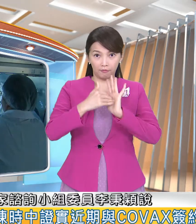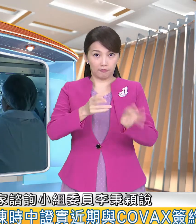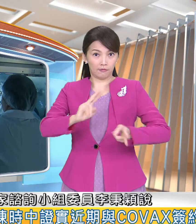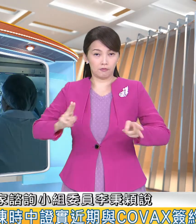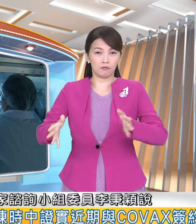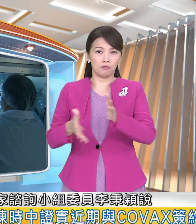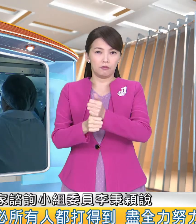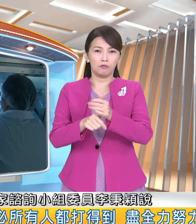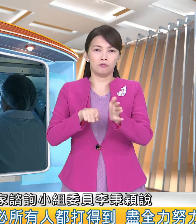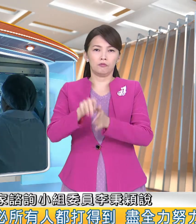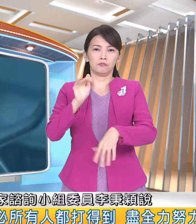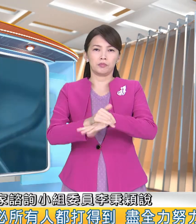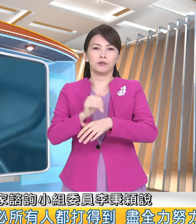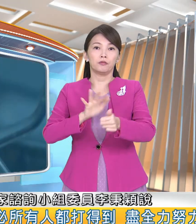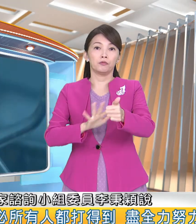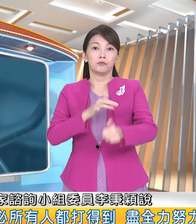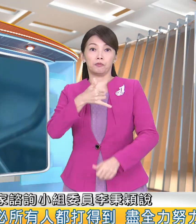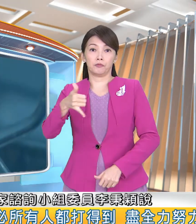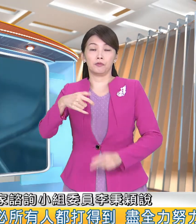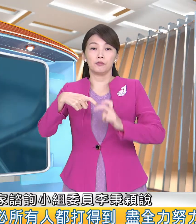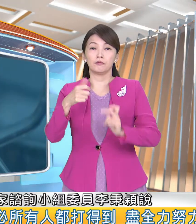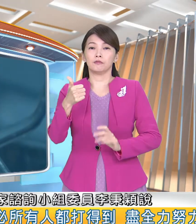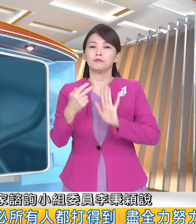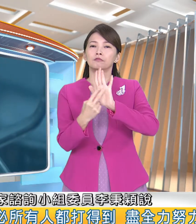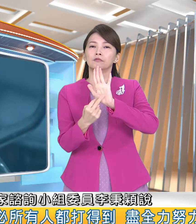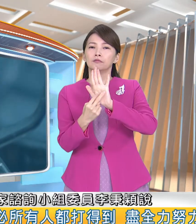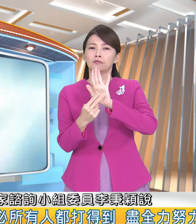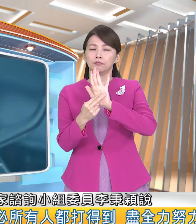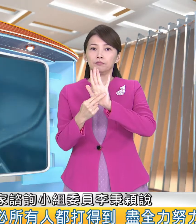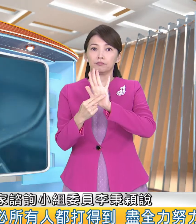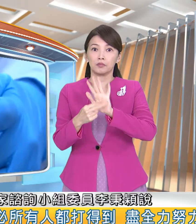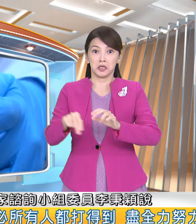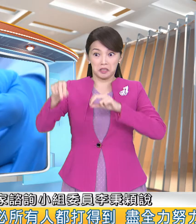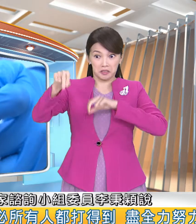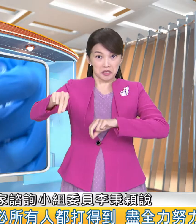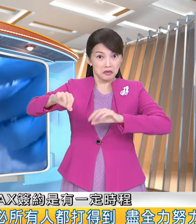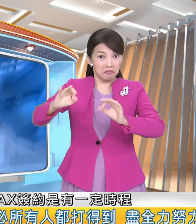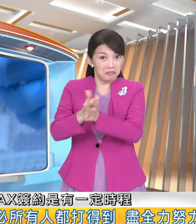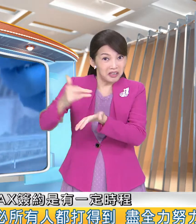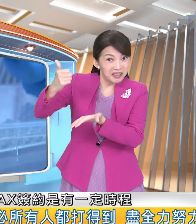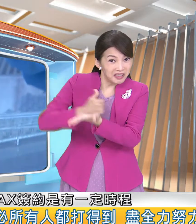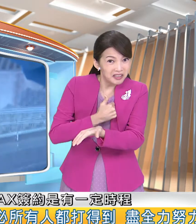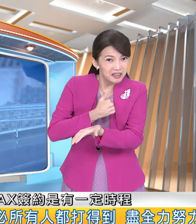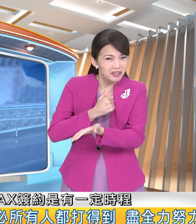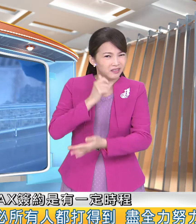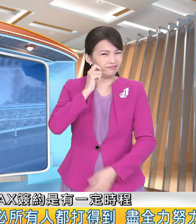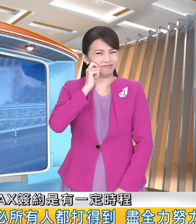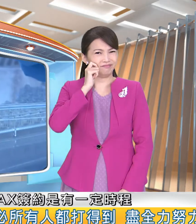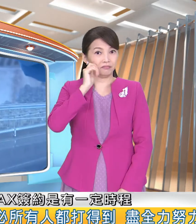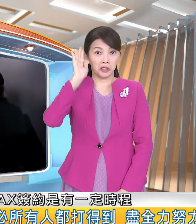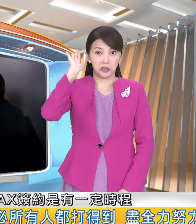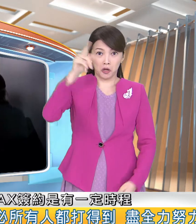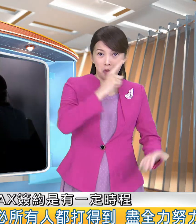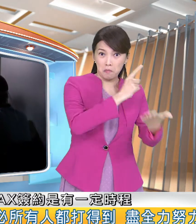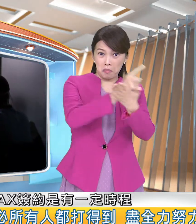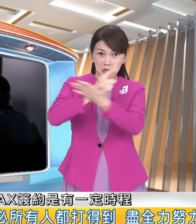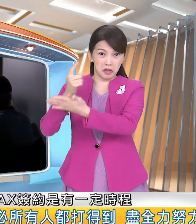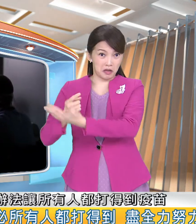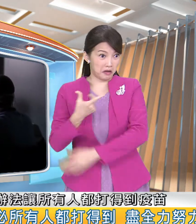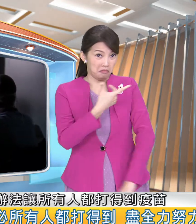挥中心专家咨询小组委员李秉莹说，国内跟 COVAX 签约是有一定的时程，尽管未